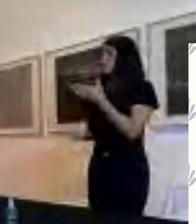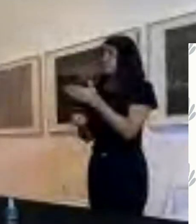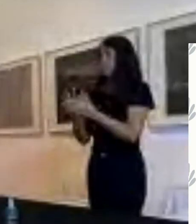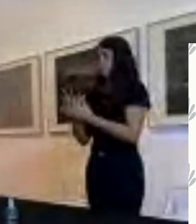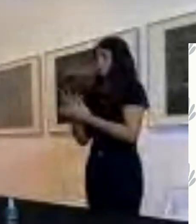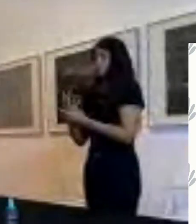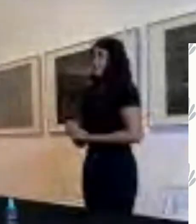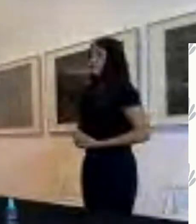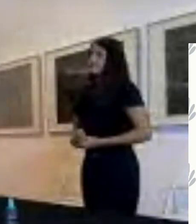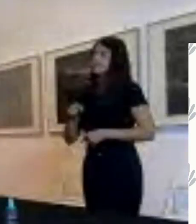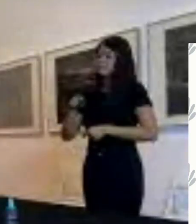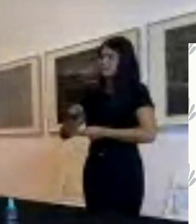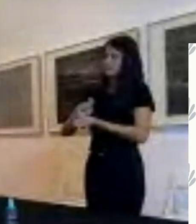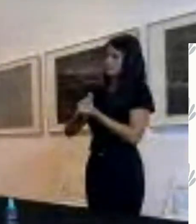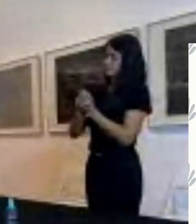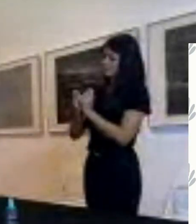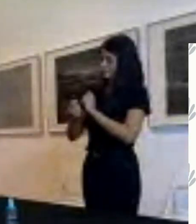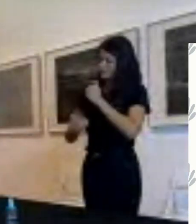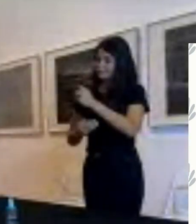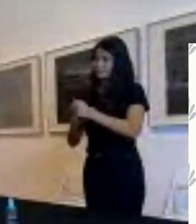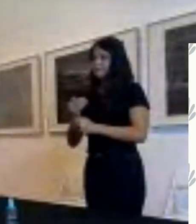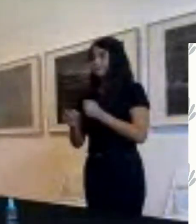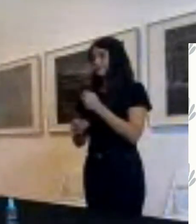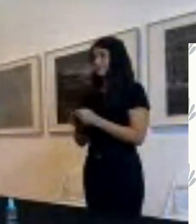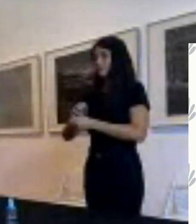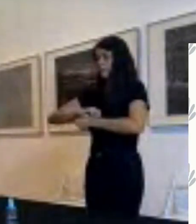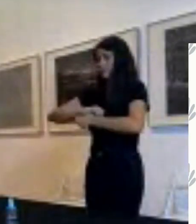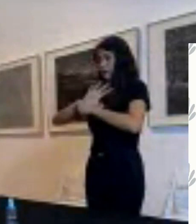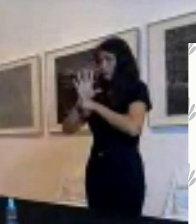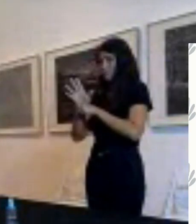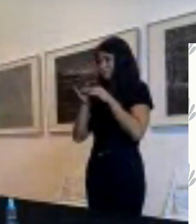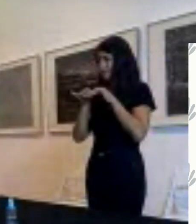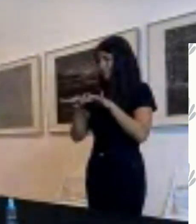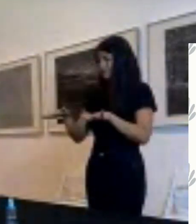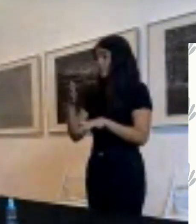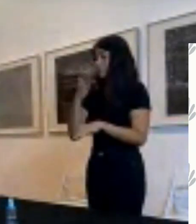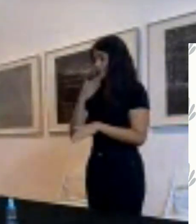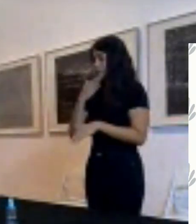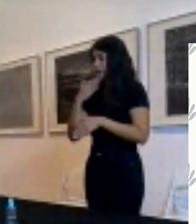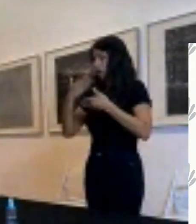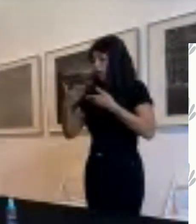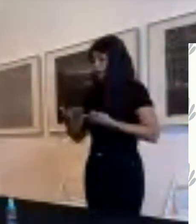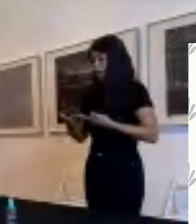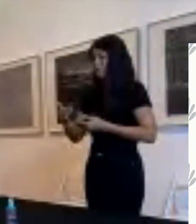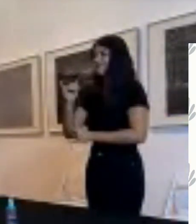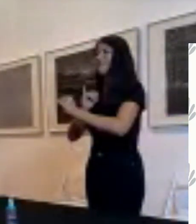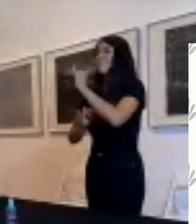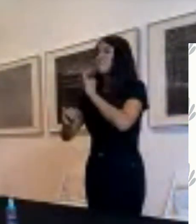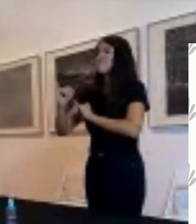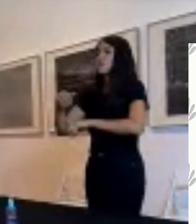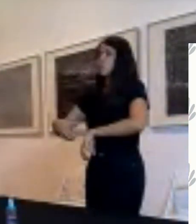Bueno, esto se va transformando inminentemente producto de la pandemia también, porque hoy día lo estamos haciendo a nivel virtual